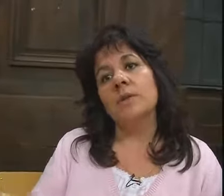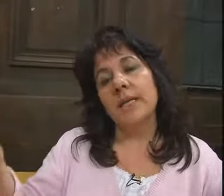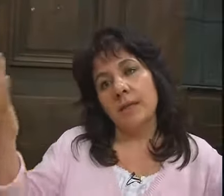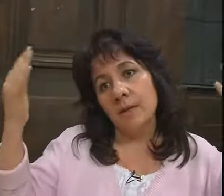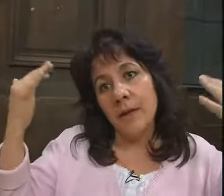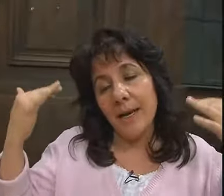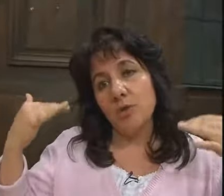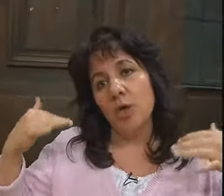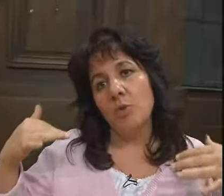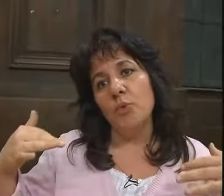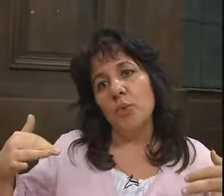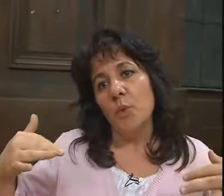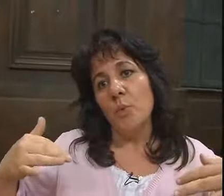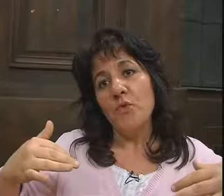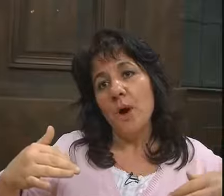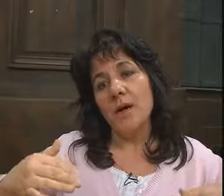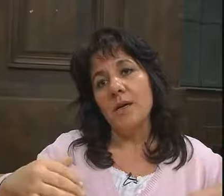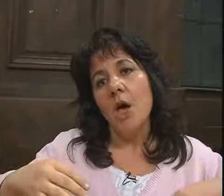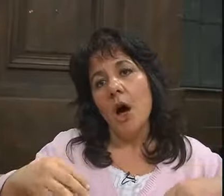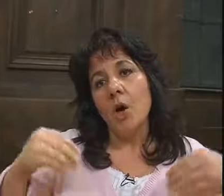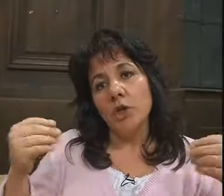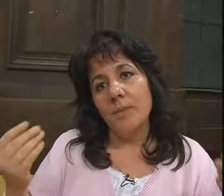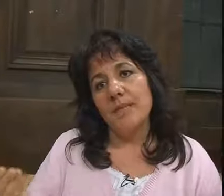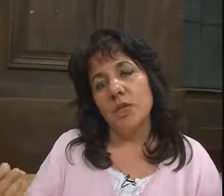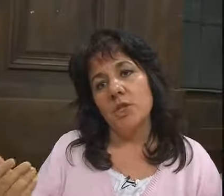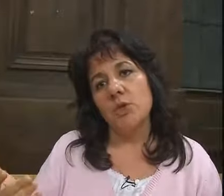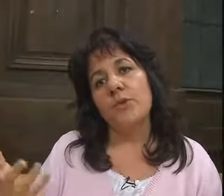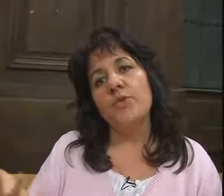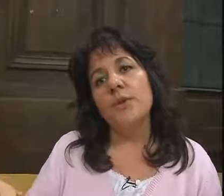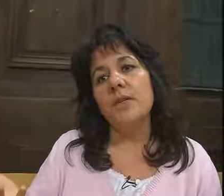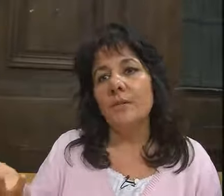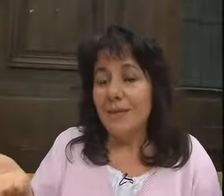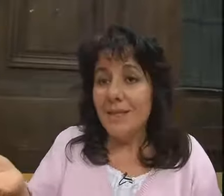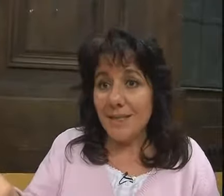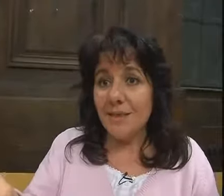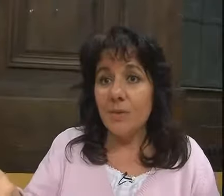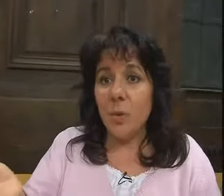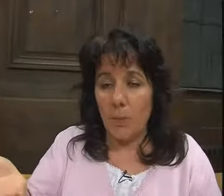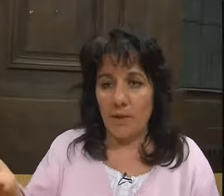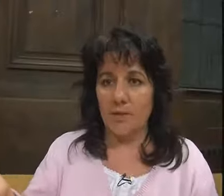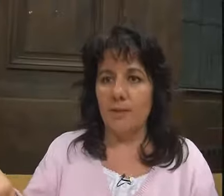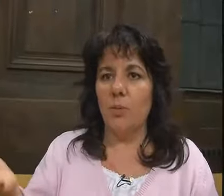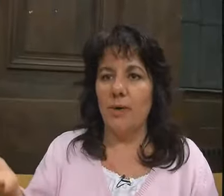entrer là-dedans pour pouvoir rendre un message qui soit fluide, lisible, compréhensible par les